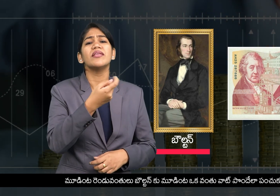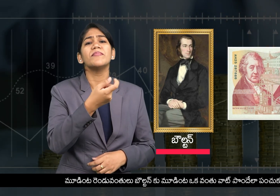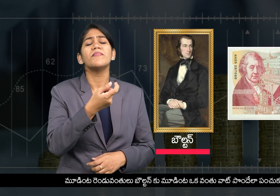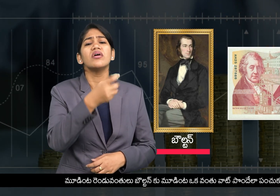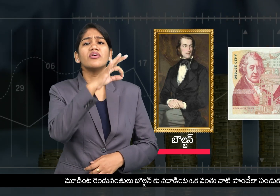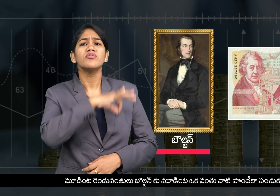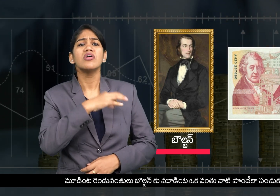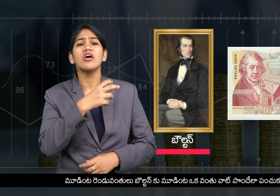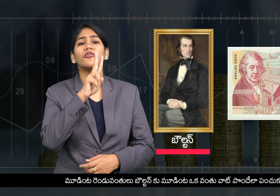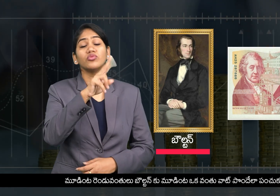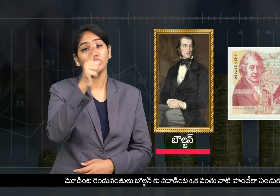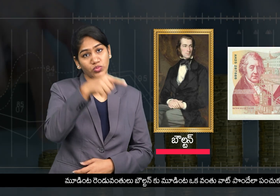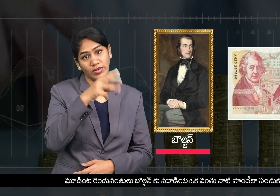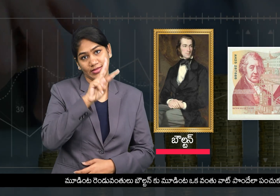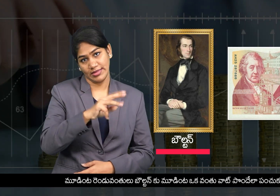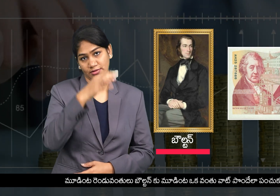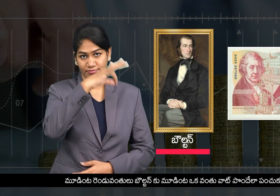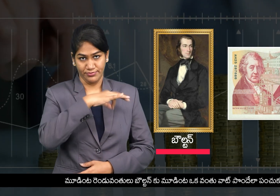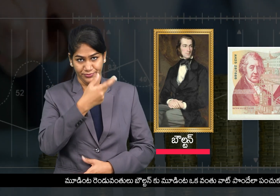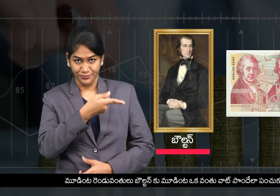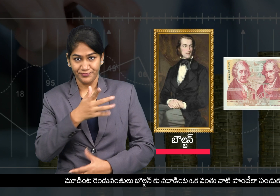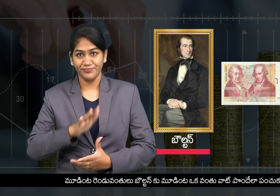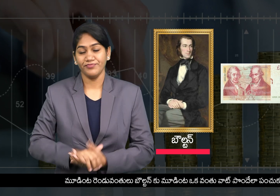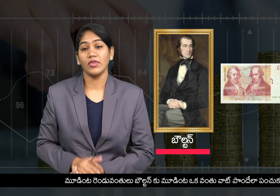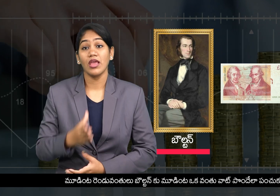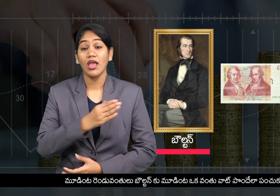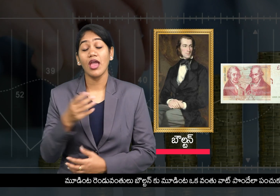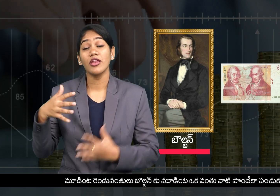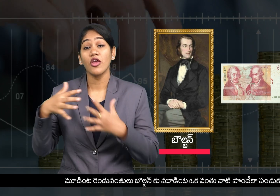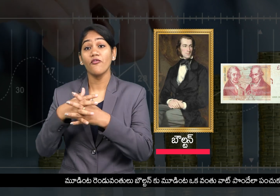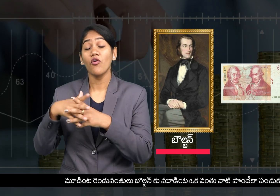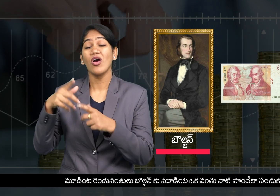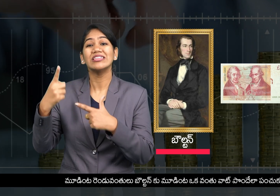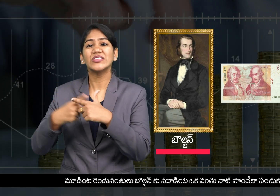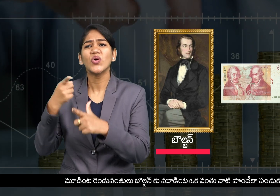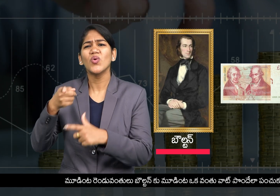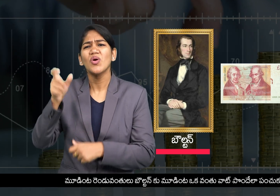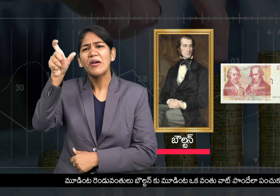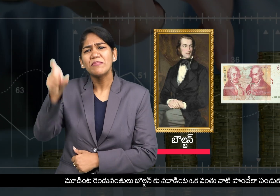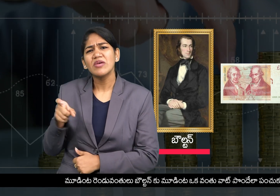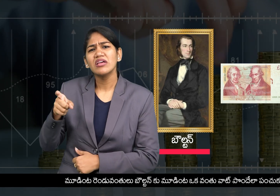పొందేలా పంచుకున్నారు.